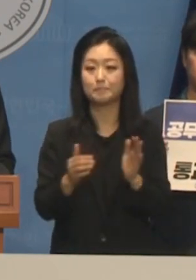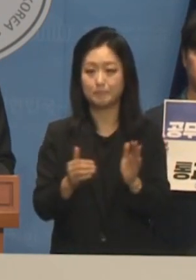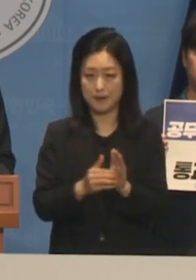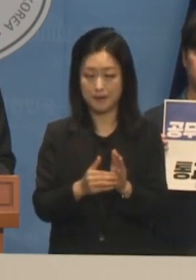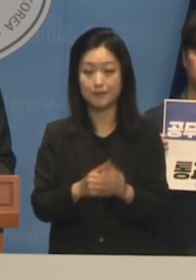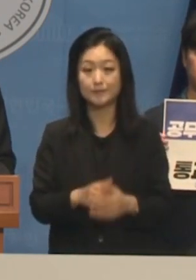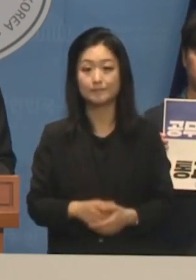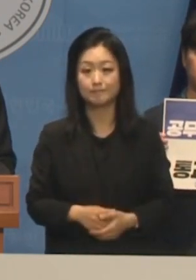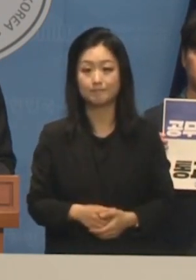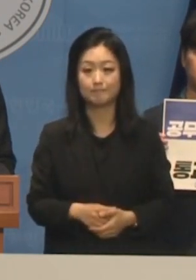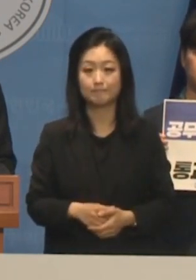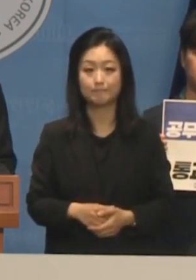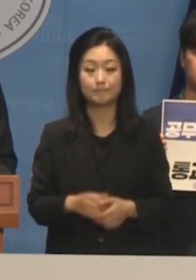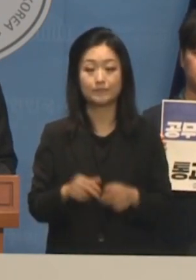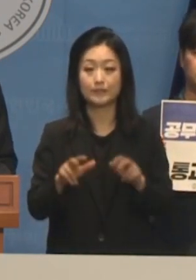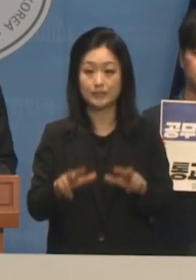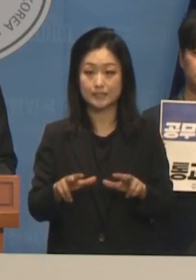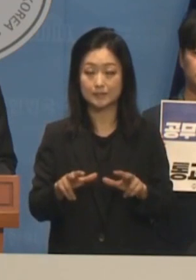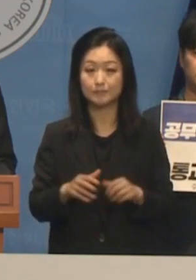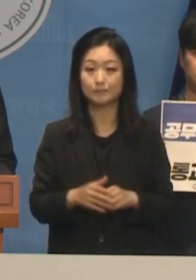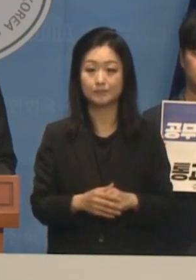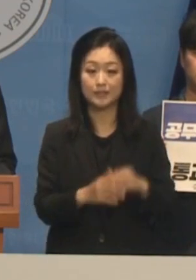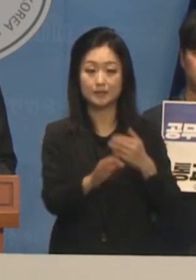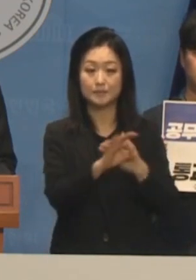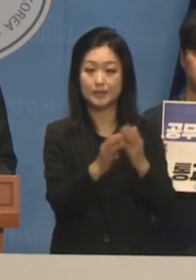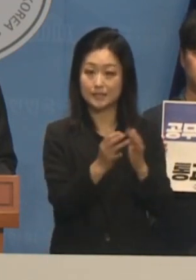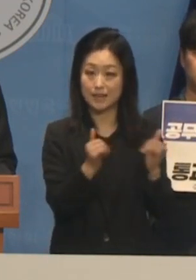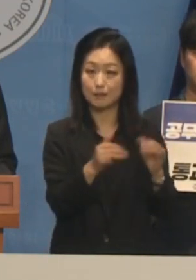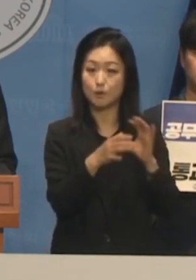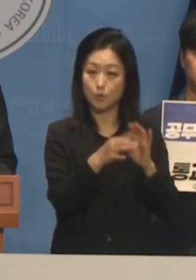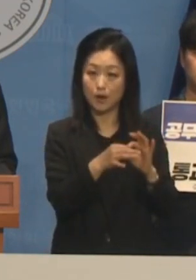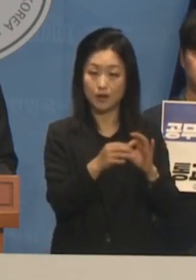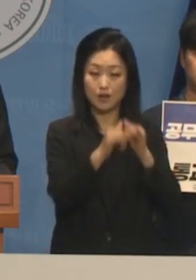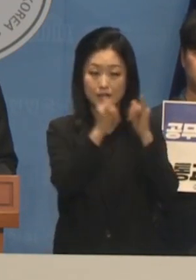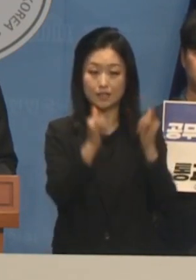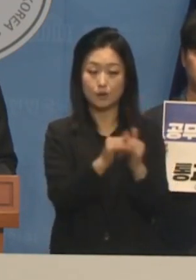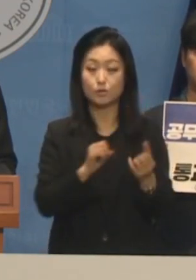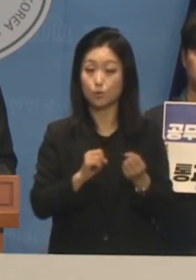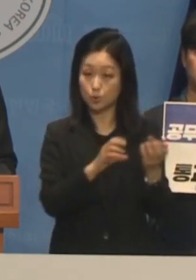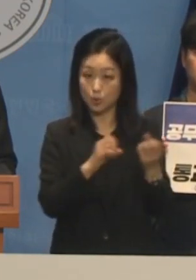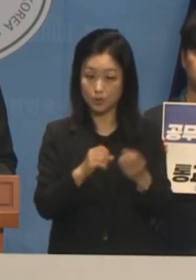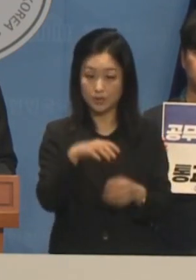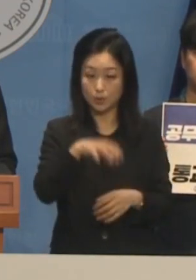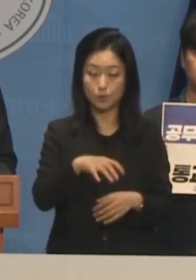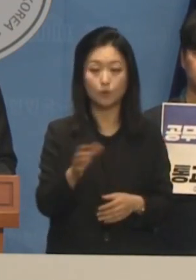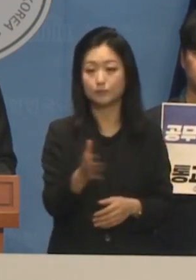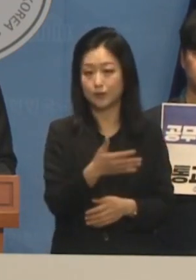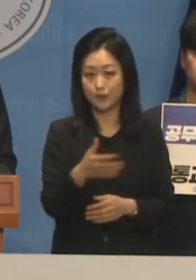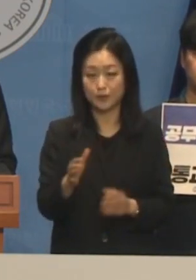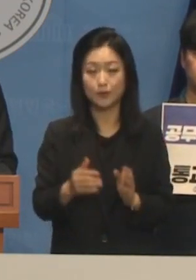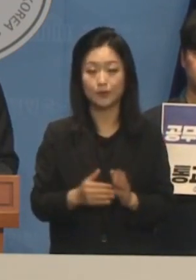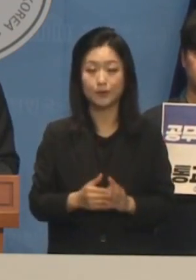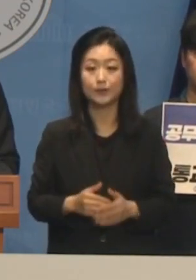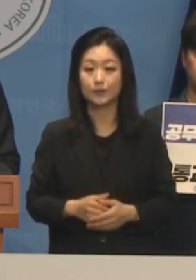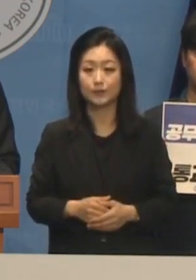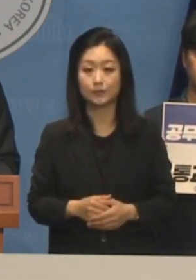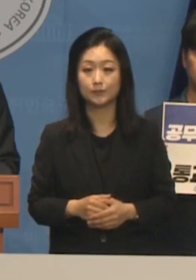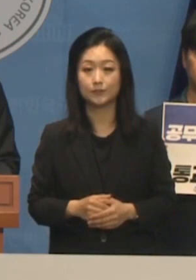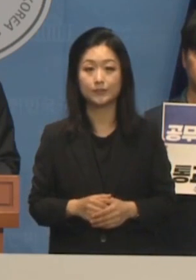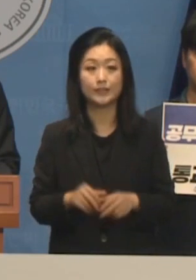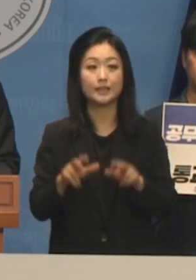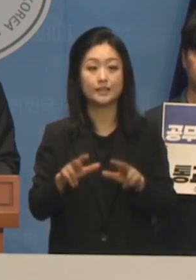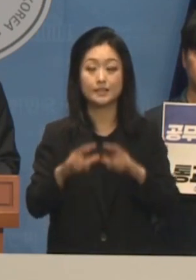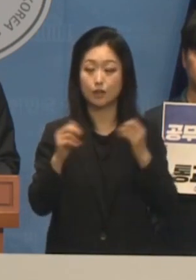중단되었습니다. 현재 공공부문 비정규직 관련 사회적 논의기구는 전무한 상황입니다.